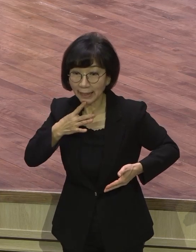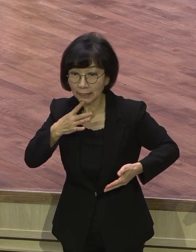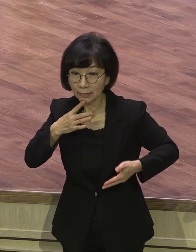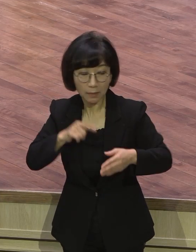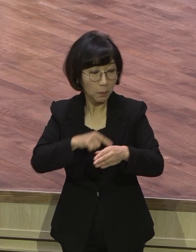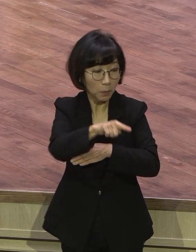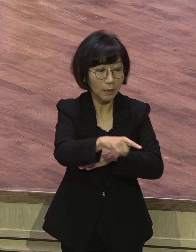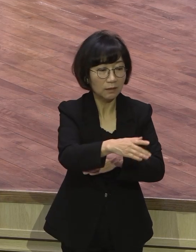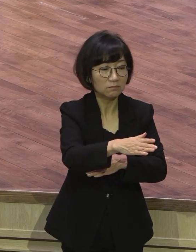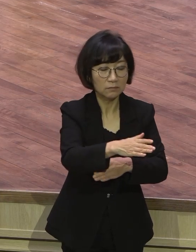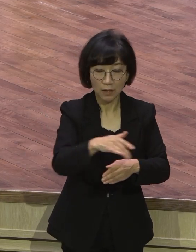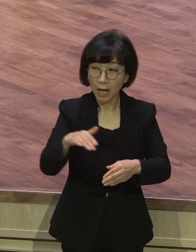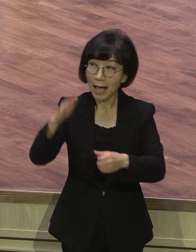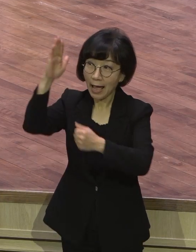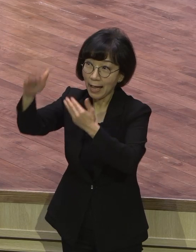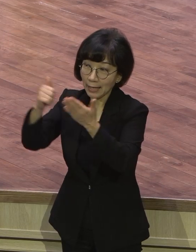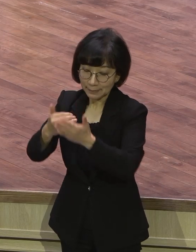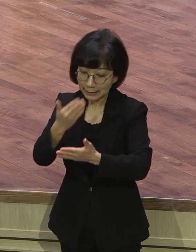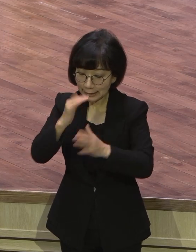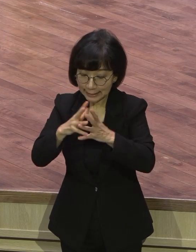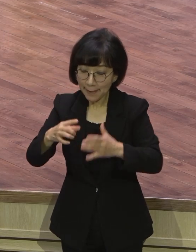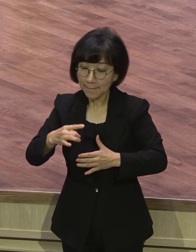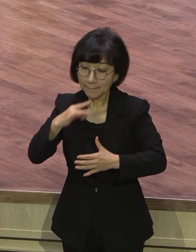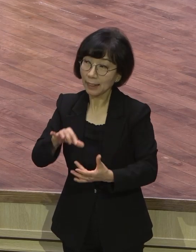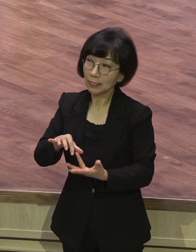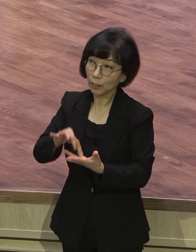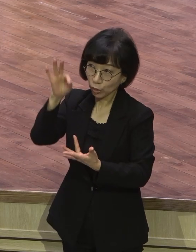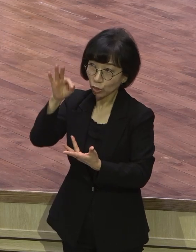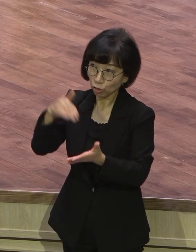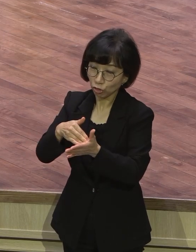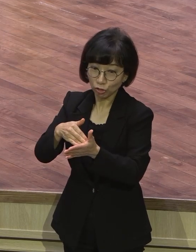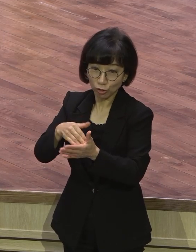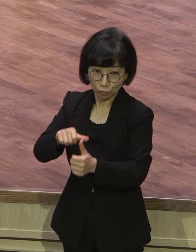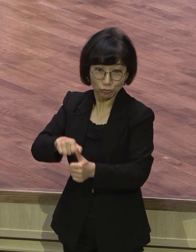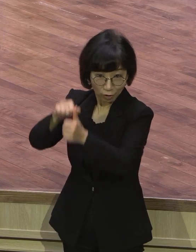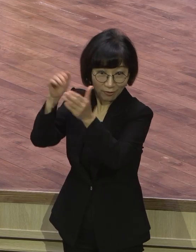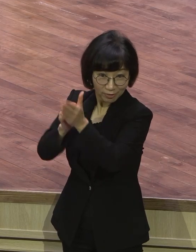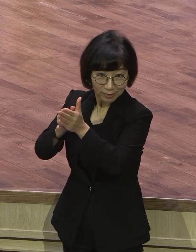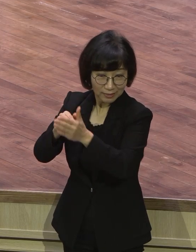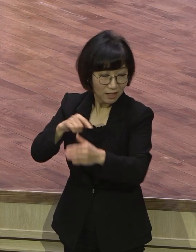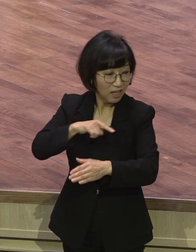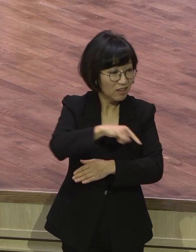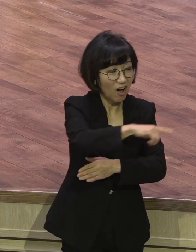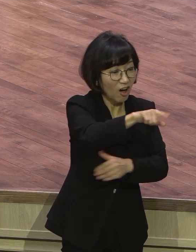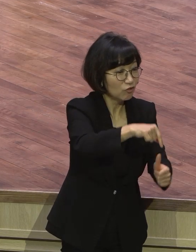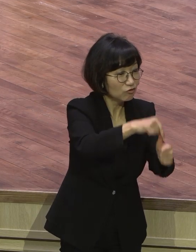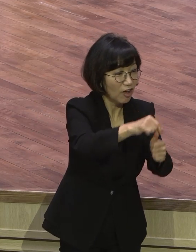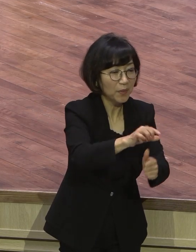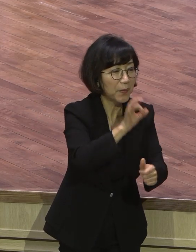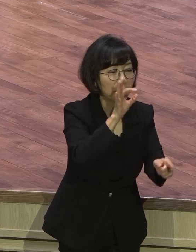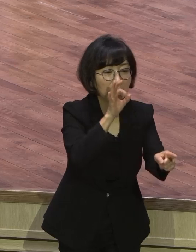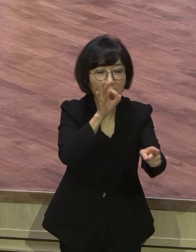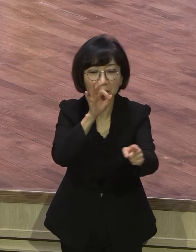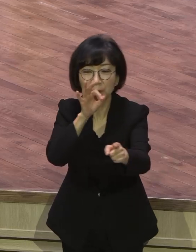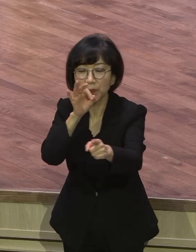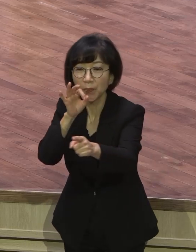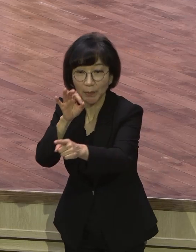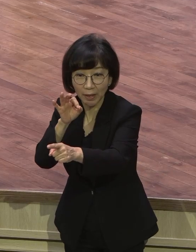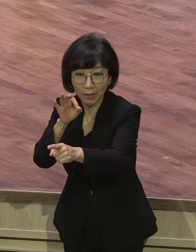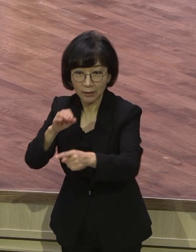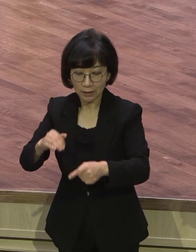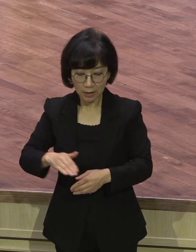잘못된 선민의식이요. 하나님이 우리나라만 선택했다. 우리나라만 하나님이 하나님의